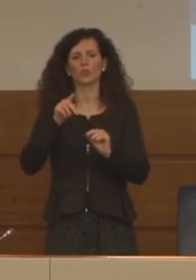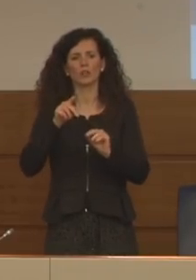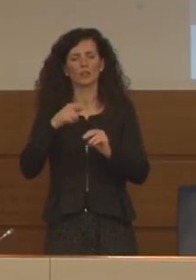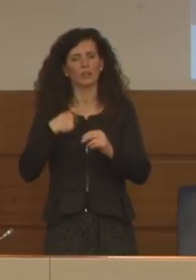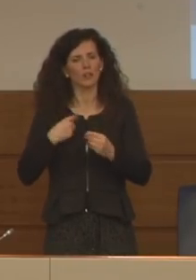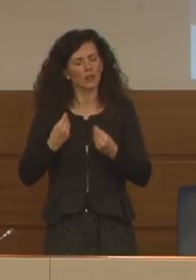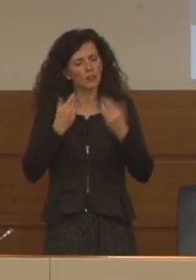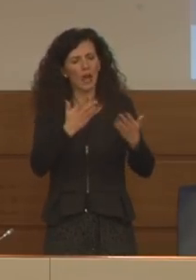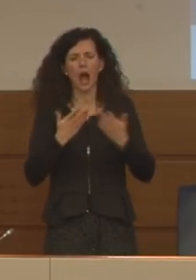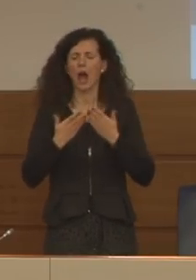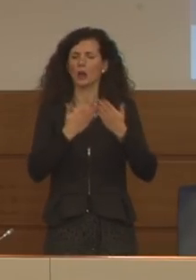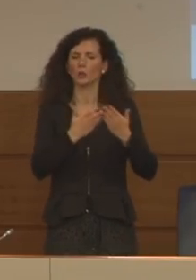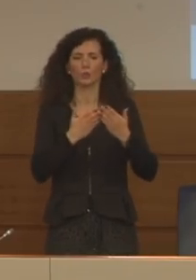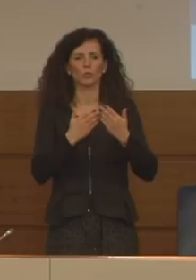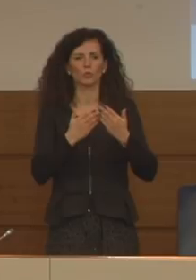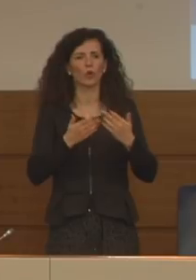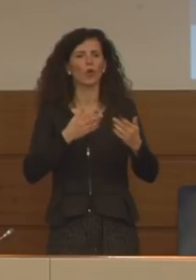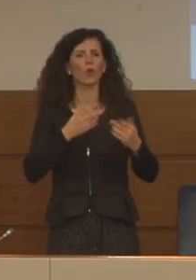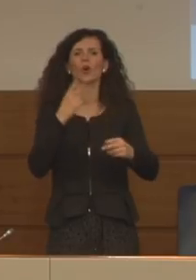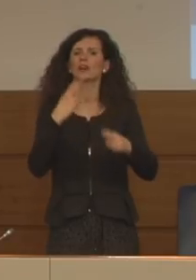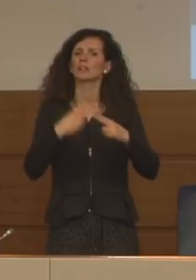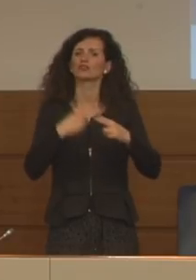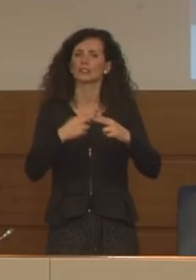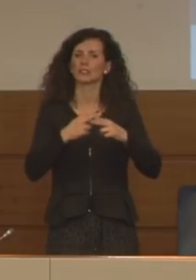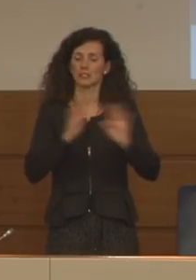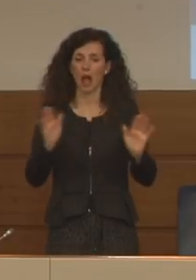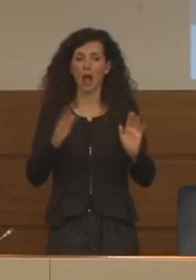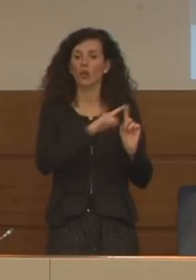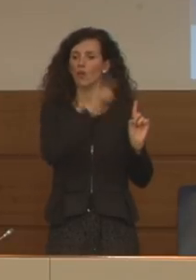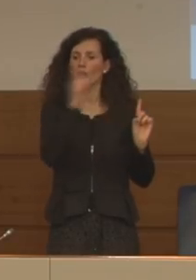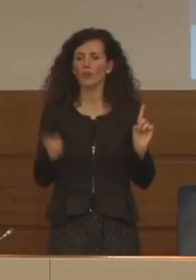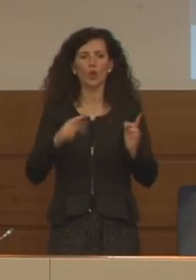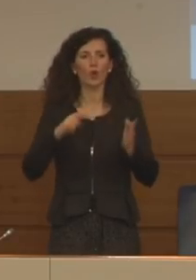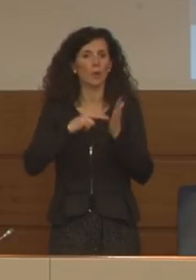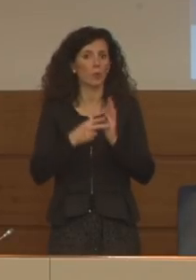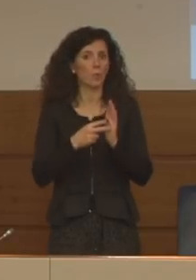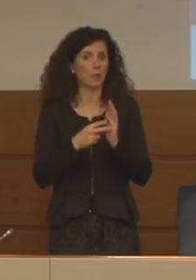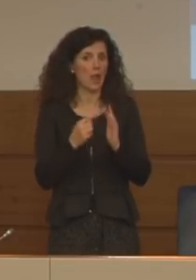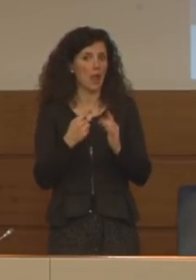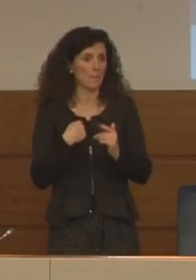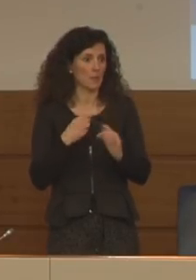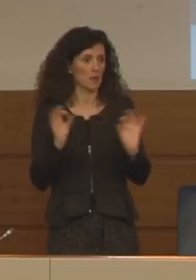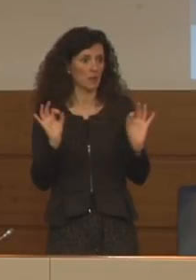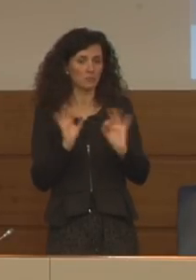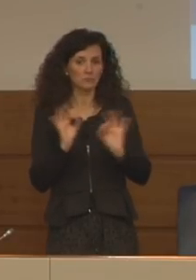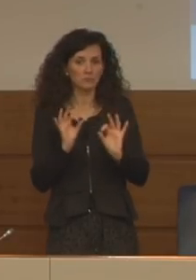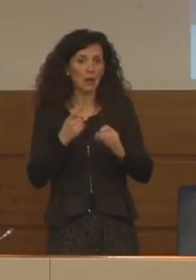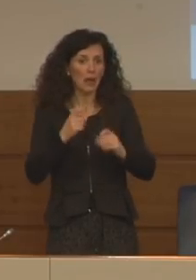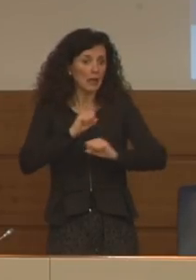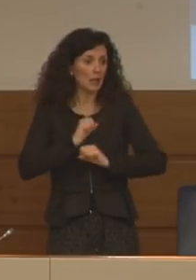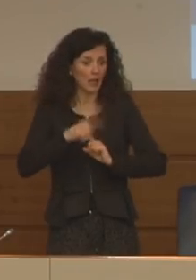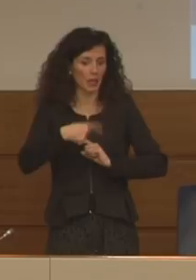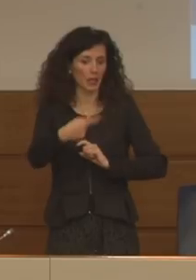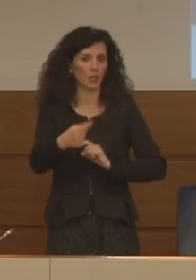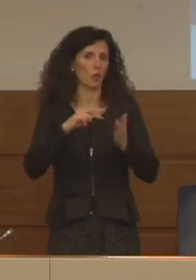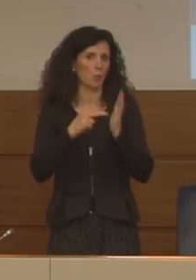ai trasferimenti che servono non ci sono stati problemi fino ad oggi credo che non ce ne saranno anche nei prossimi giorni quindi sotto questo